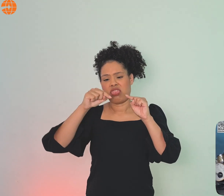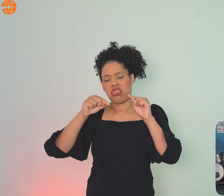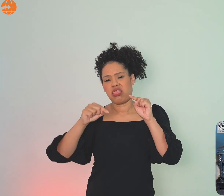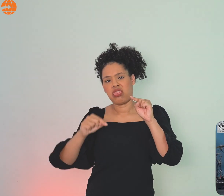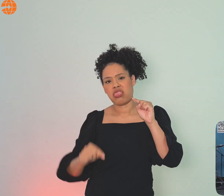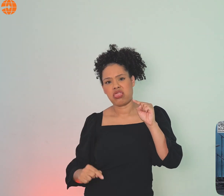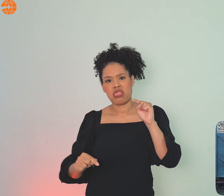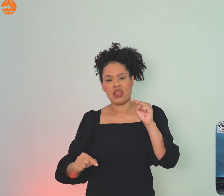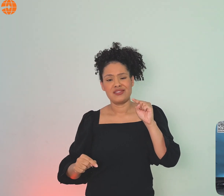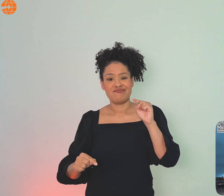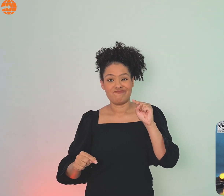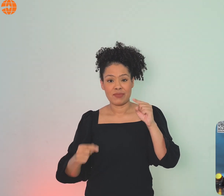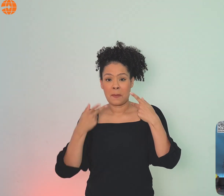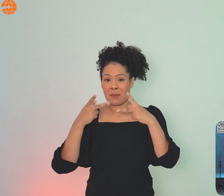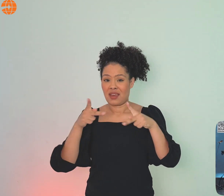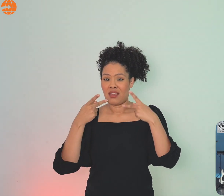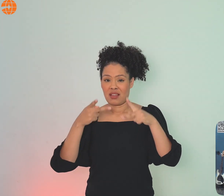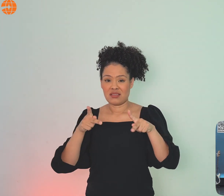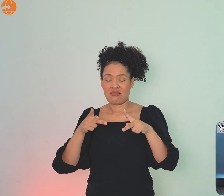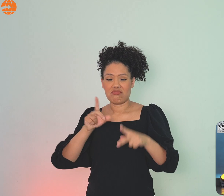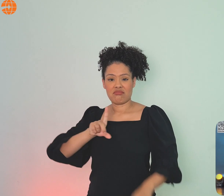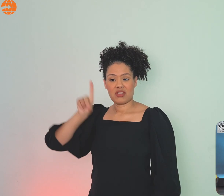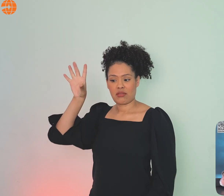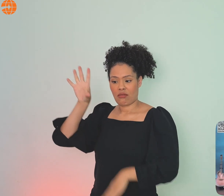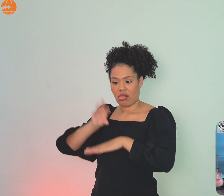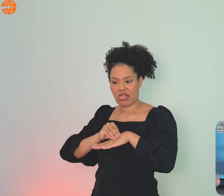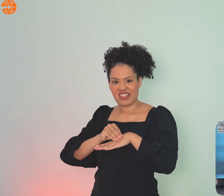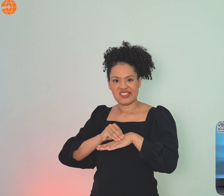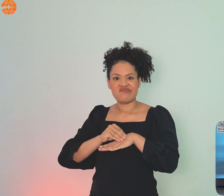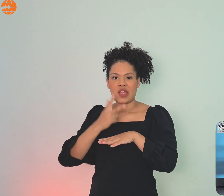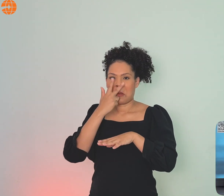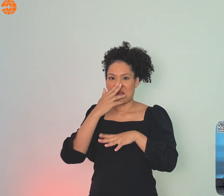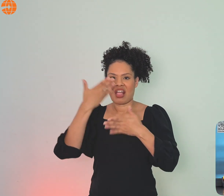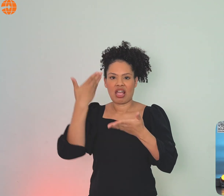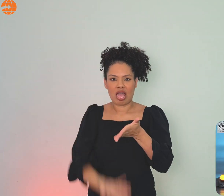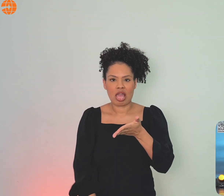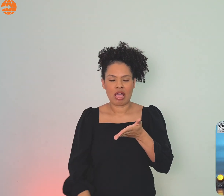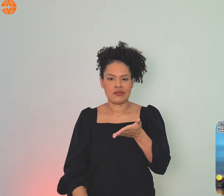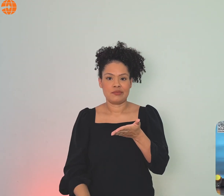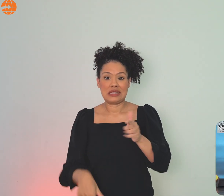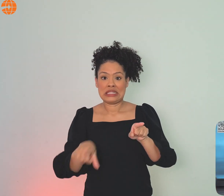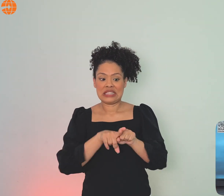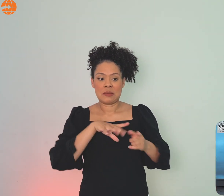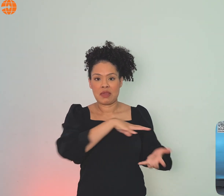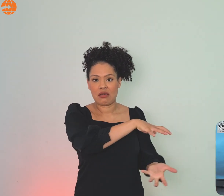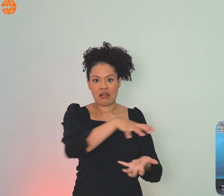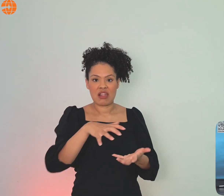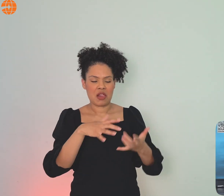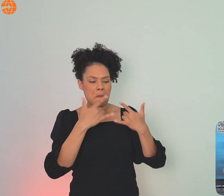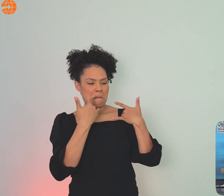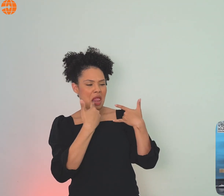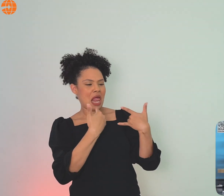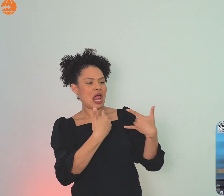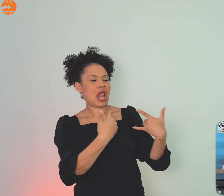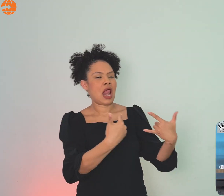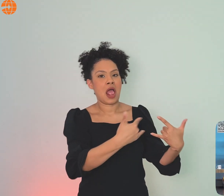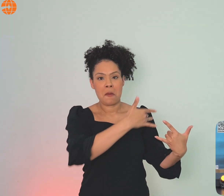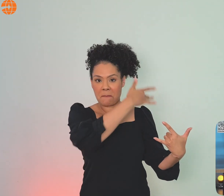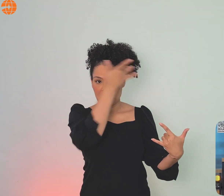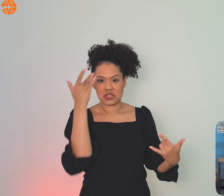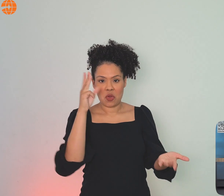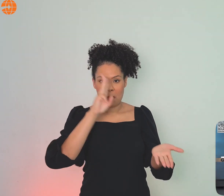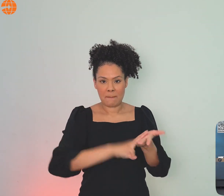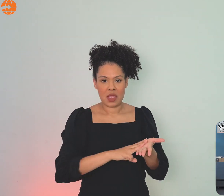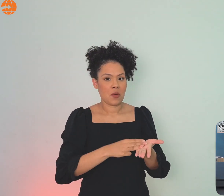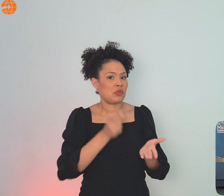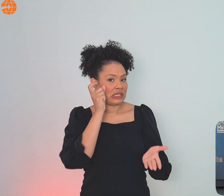São igrejas que se renderam à conversa do mundo, aos interesses dos membros e não